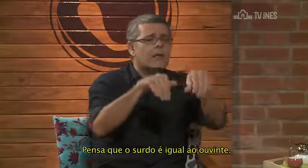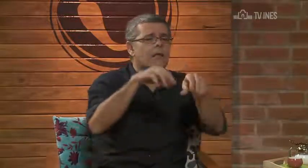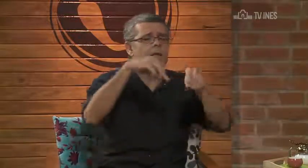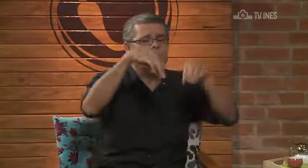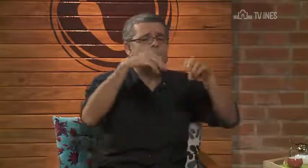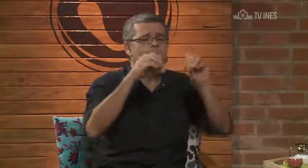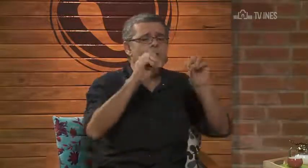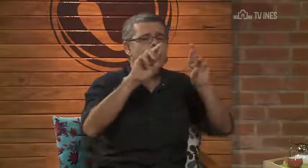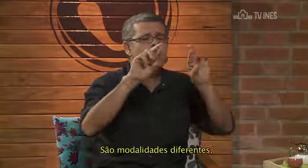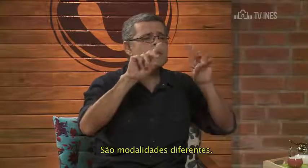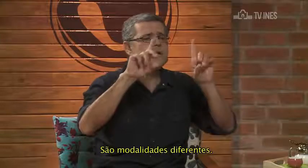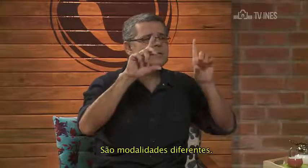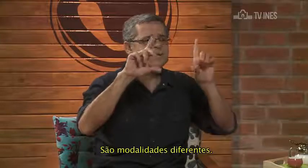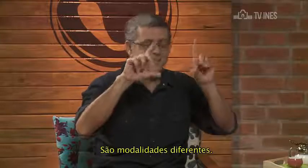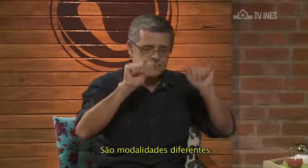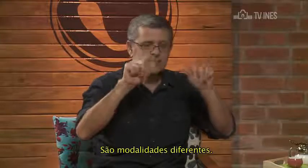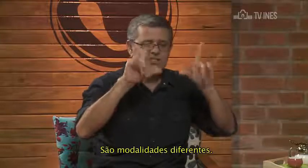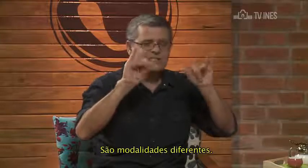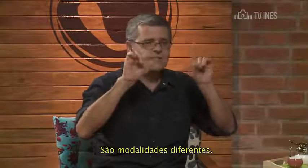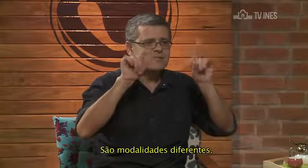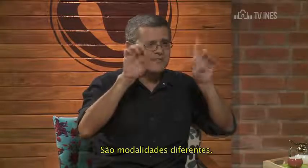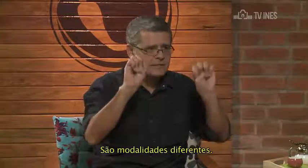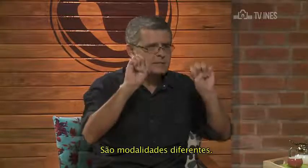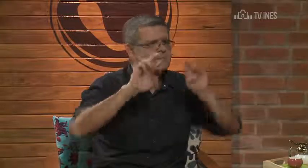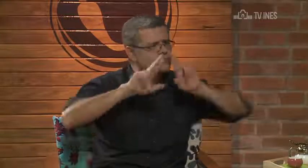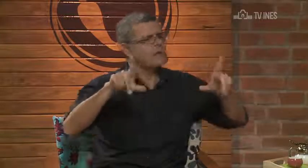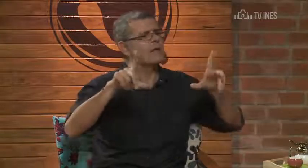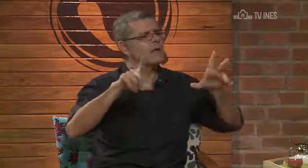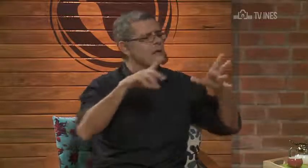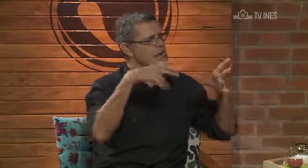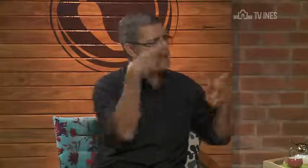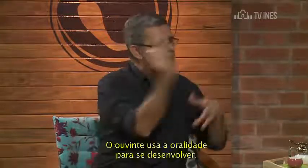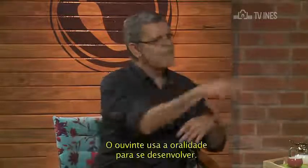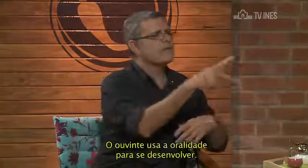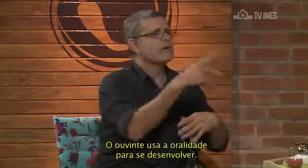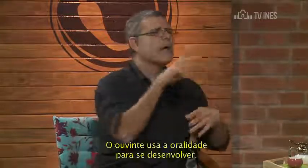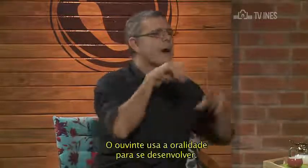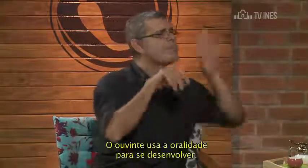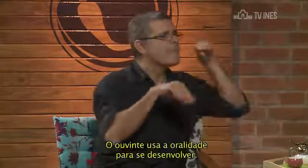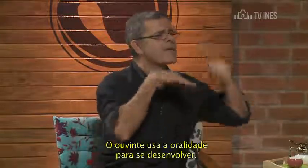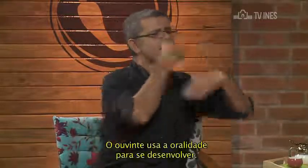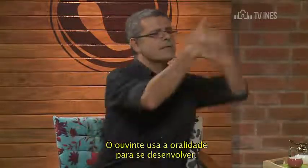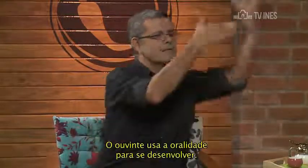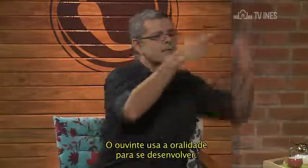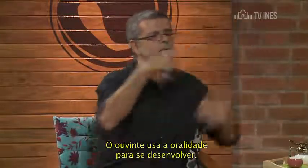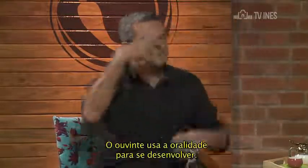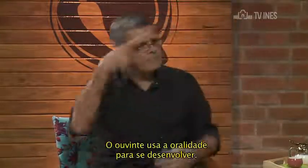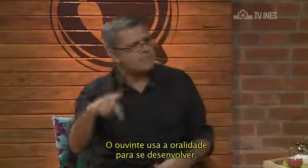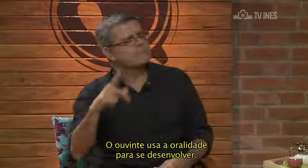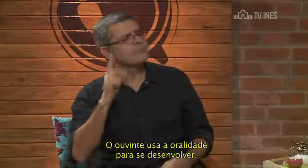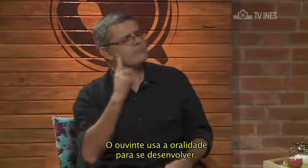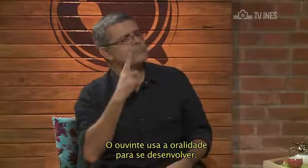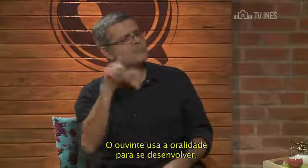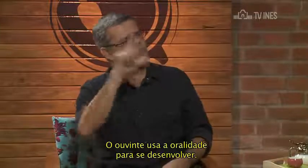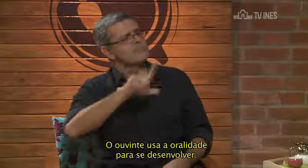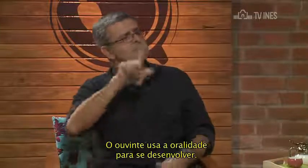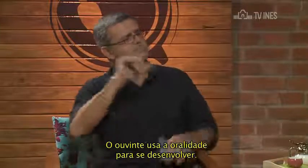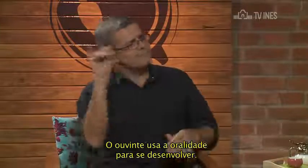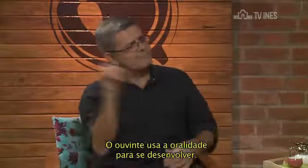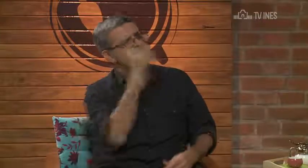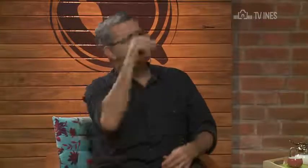ouvinte. São modalidades diferentes. O ouvinte usa a oralidade para